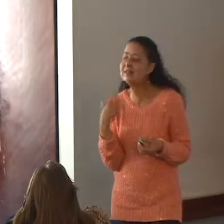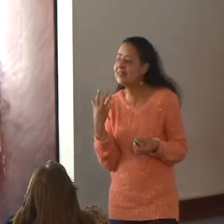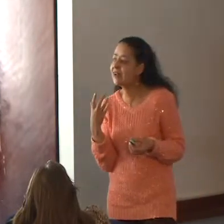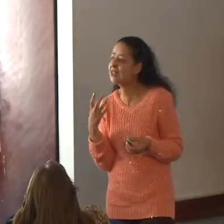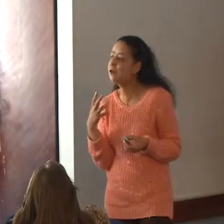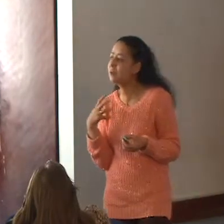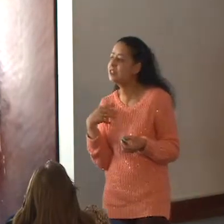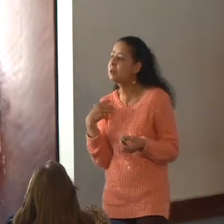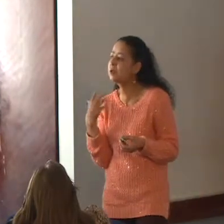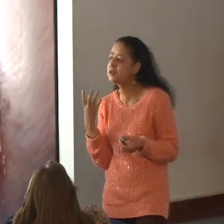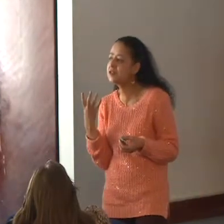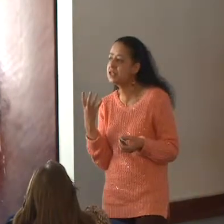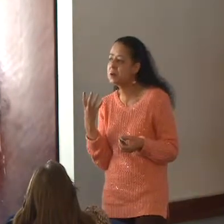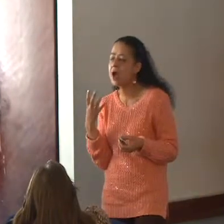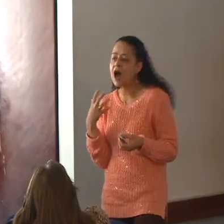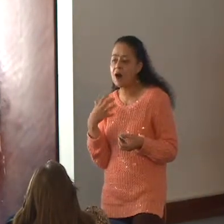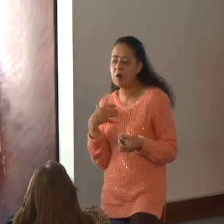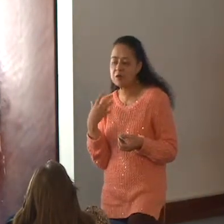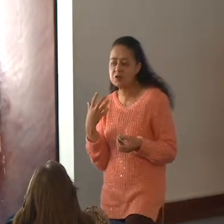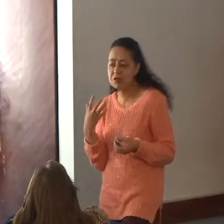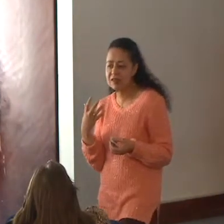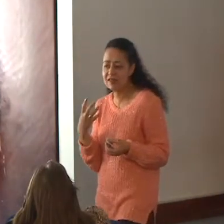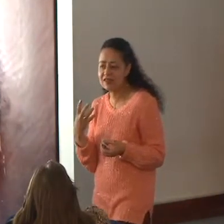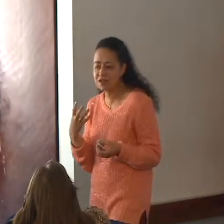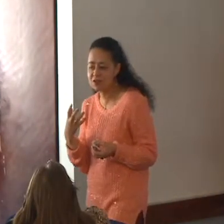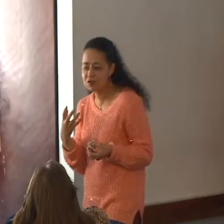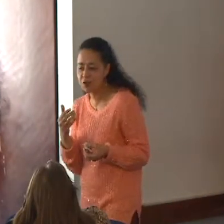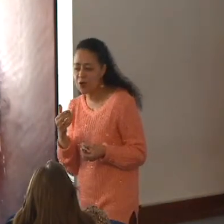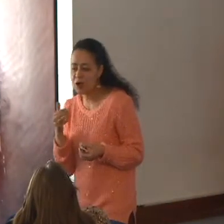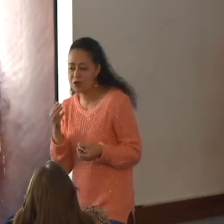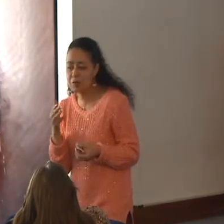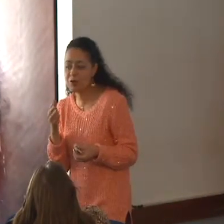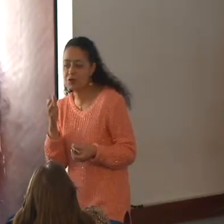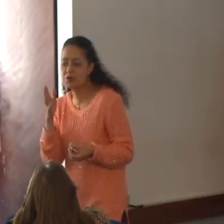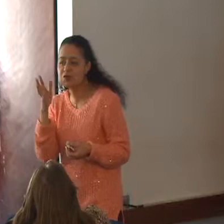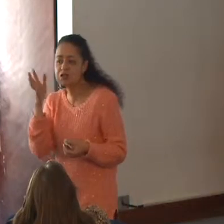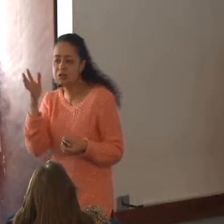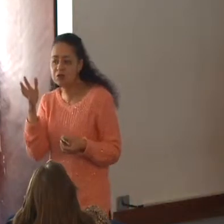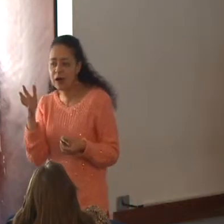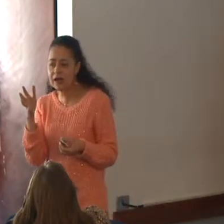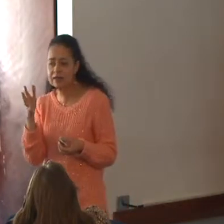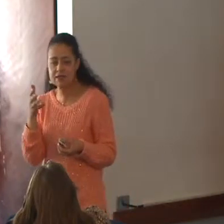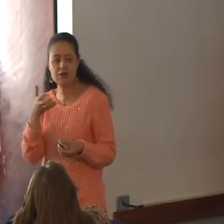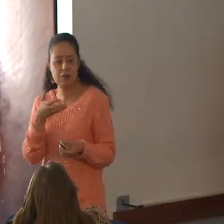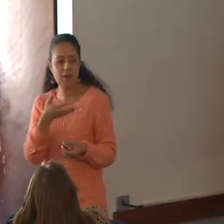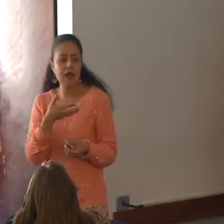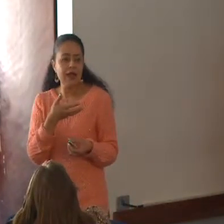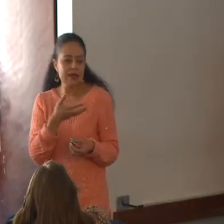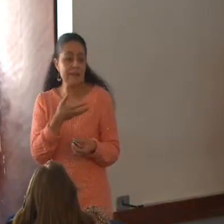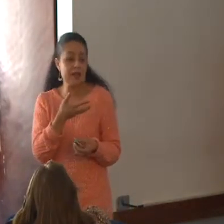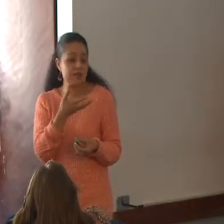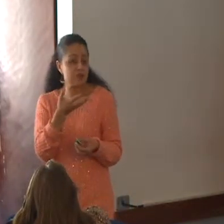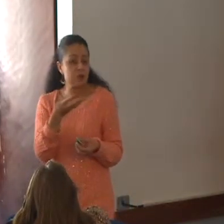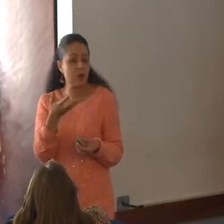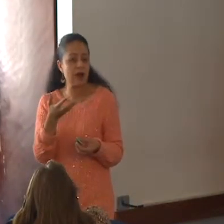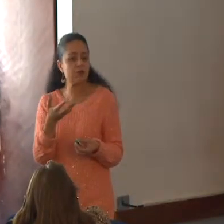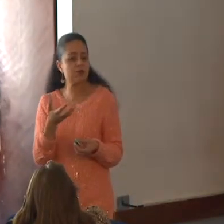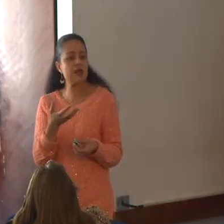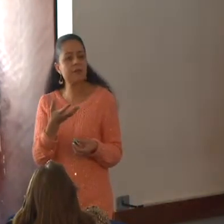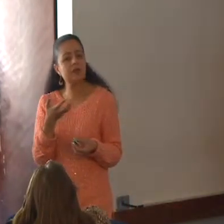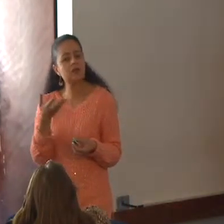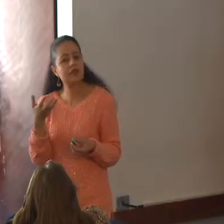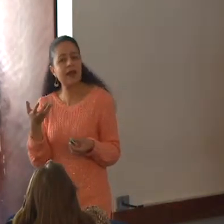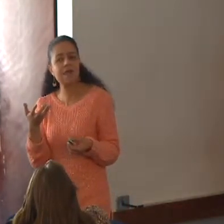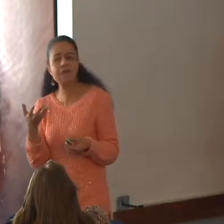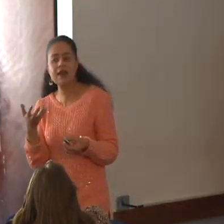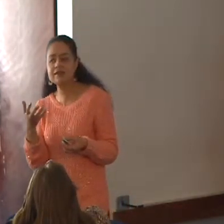un nivel un poco más interactivo y más propositivo a cómo estoy entendiendo yo los procesos individuales y cómo también